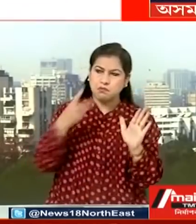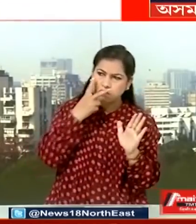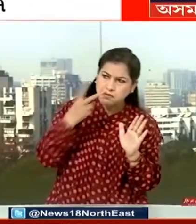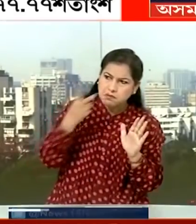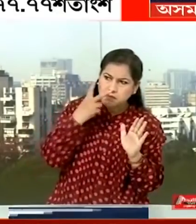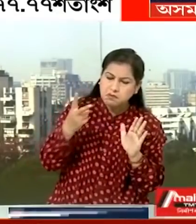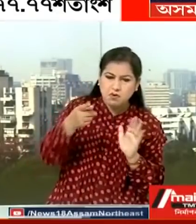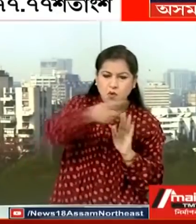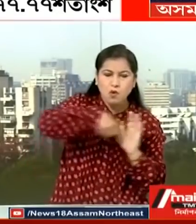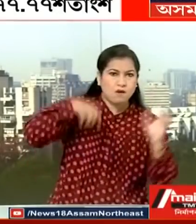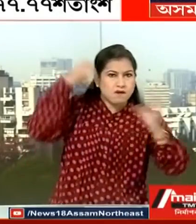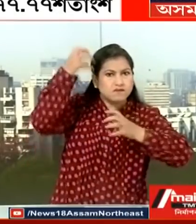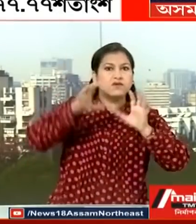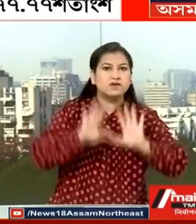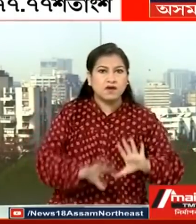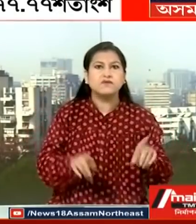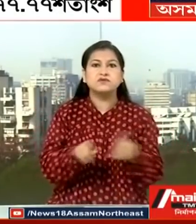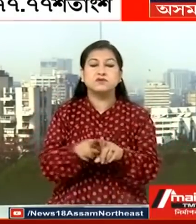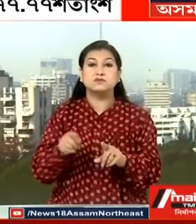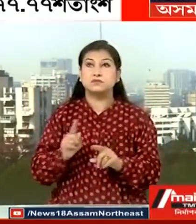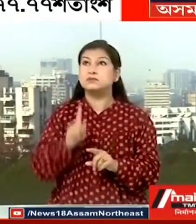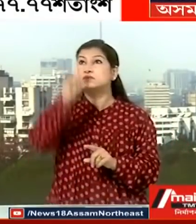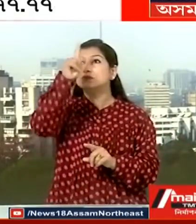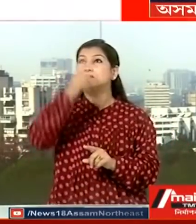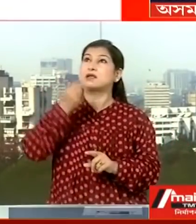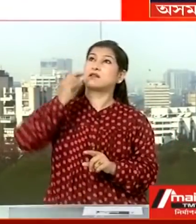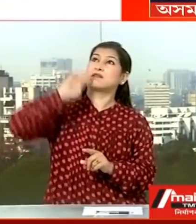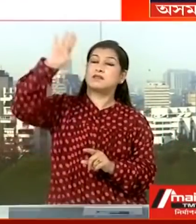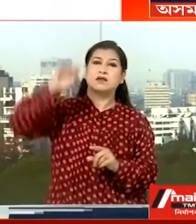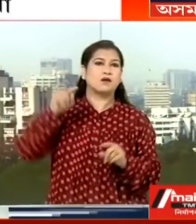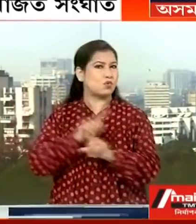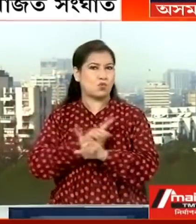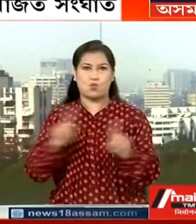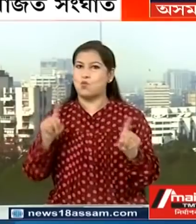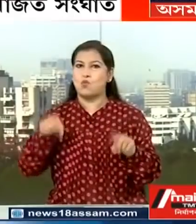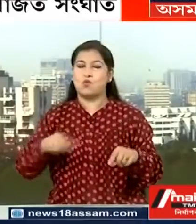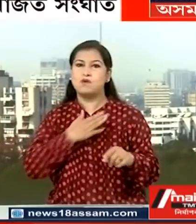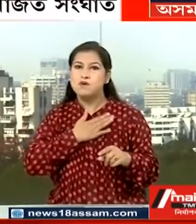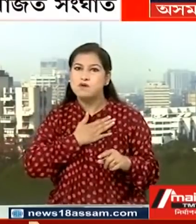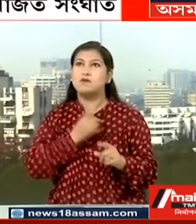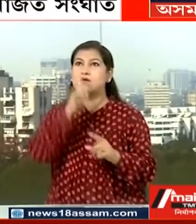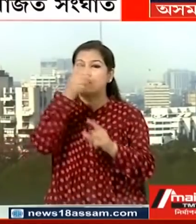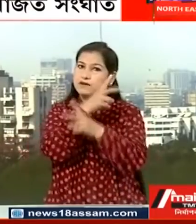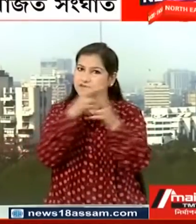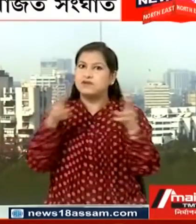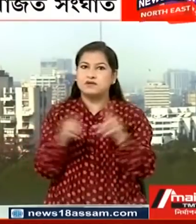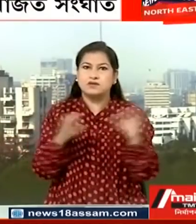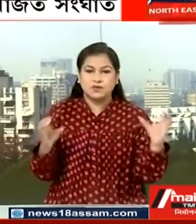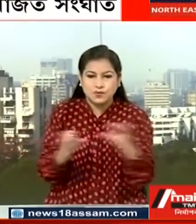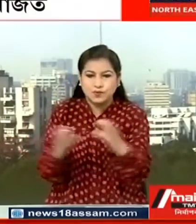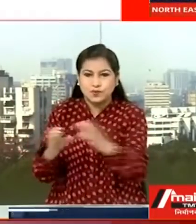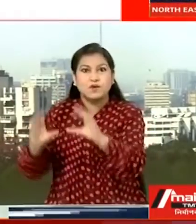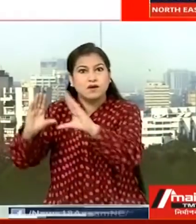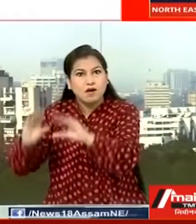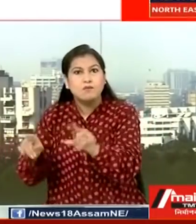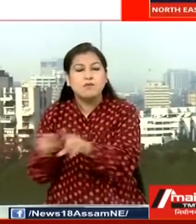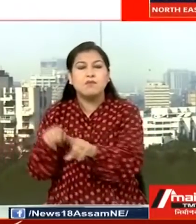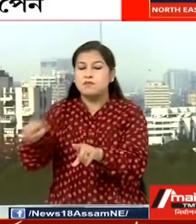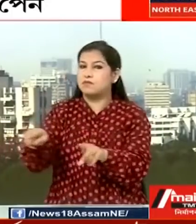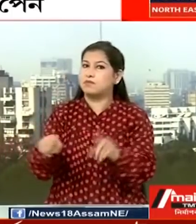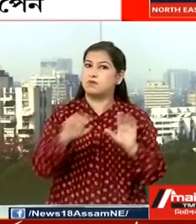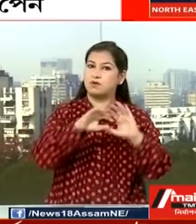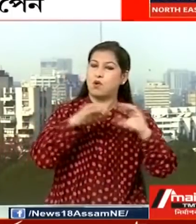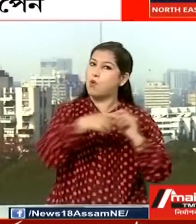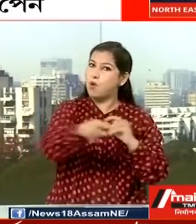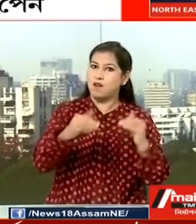होना चाहिए। ईश निंदा कानून इस्तेमाल यहां धार्मिक अल्पसंख्यकों के खिलाफ होता है। साथ ही भारत